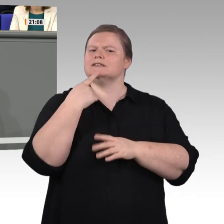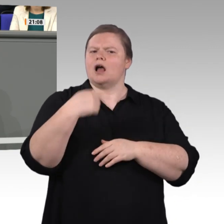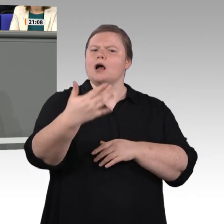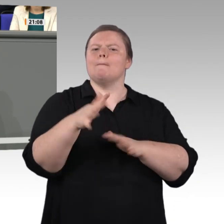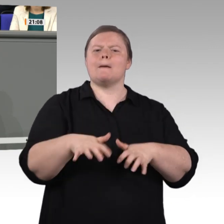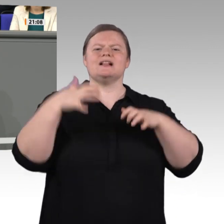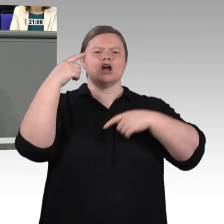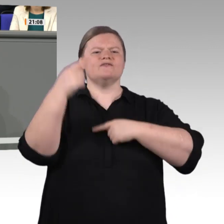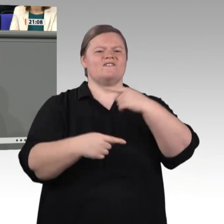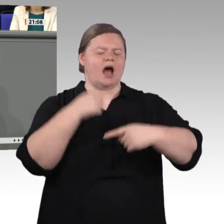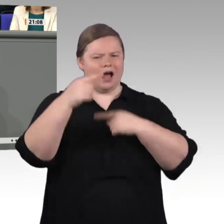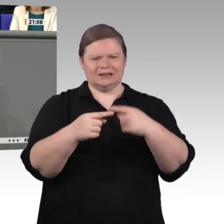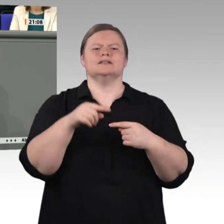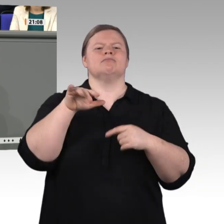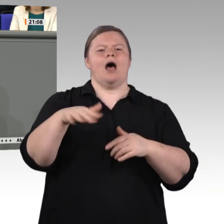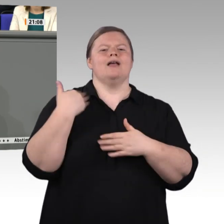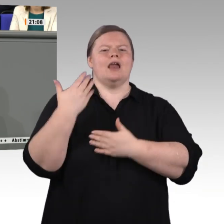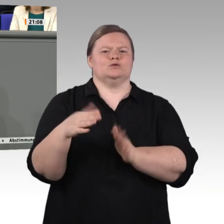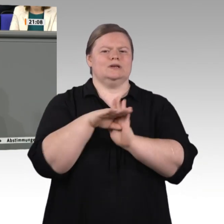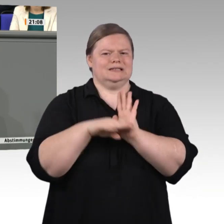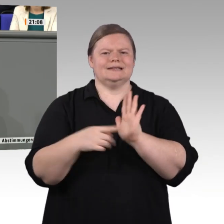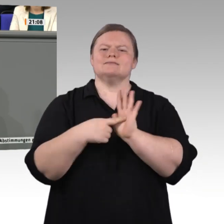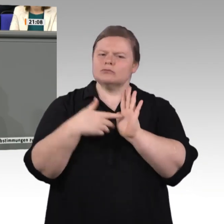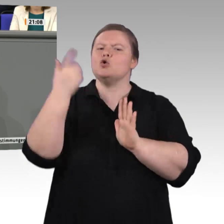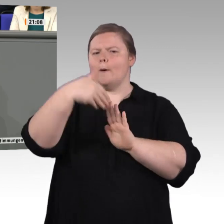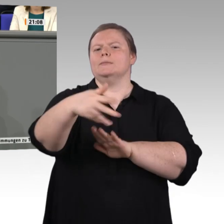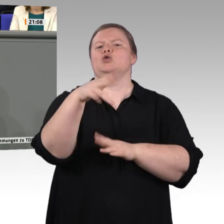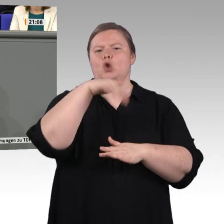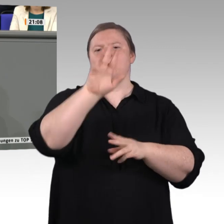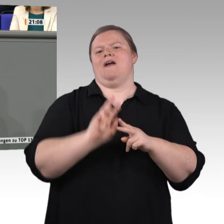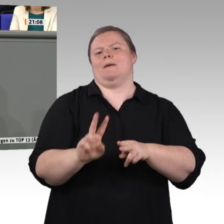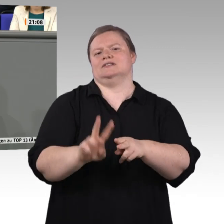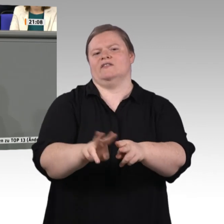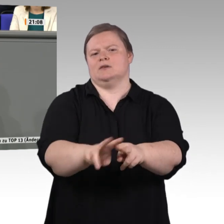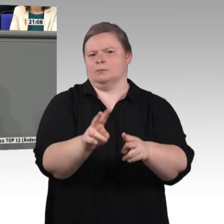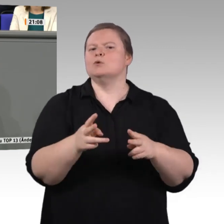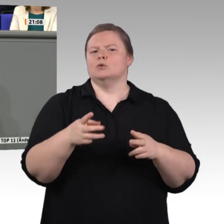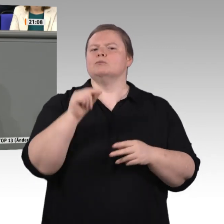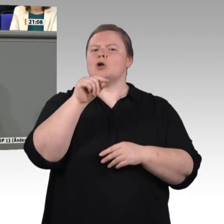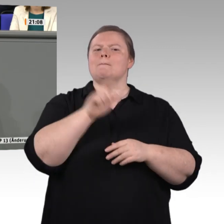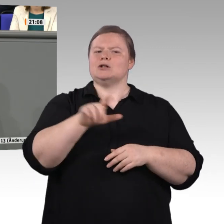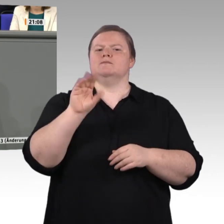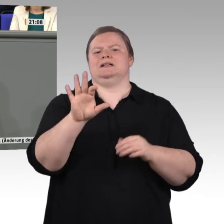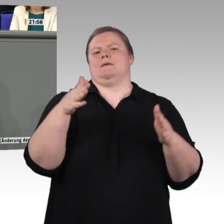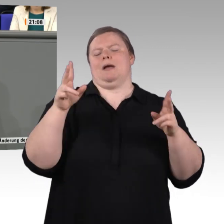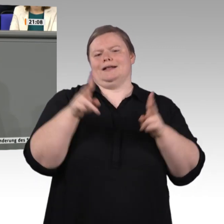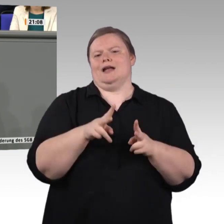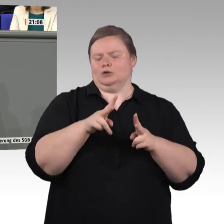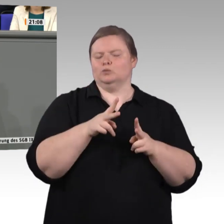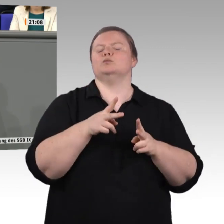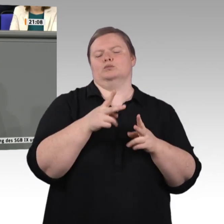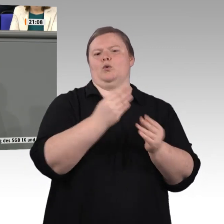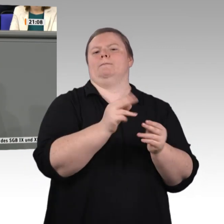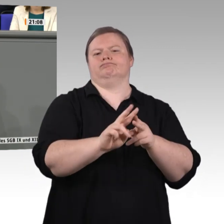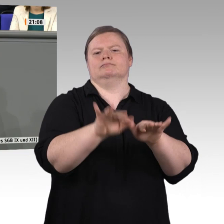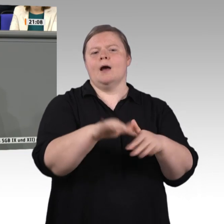Angehörigen. Ich möchte die letzten Sekunden dazu nutzen, weil in meiner Vorrede die Werkstätten für Menschen mit Behinderungen kritisiert worden sind. Für die